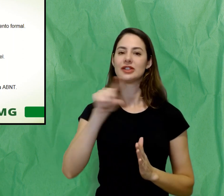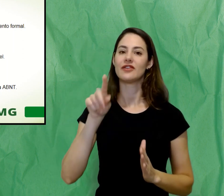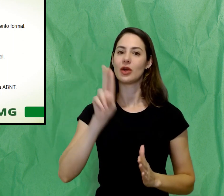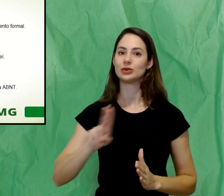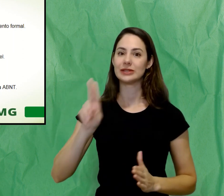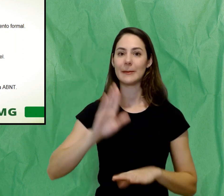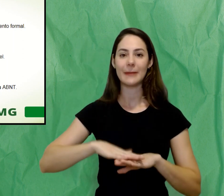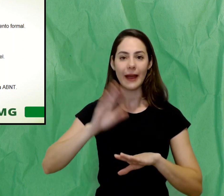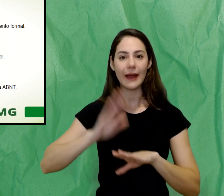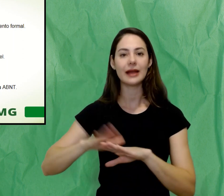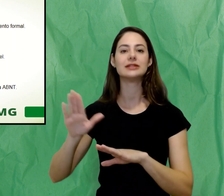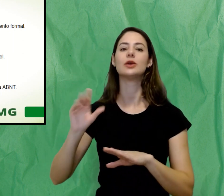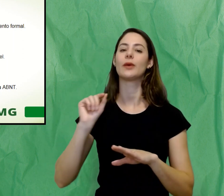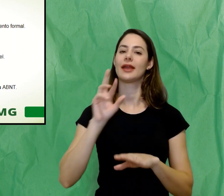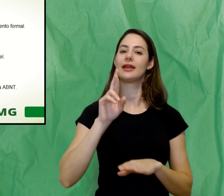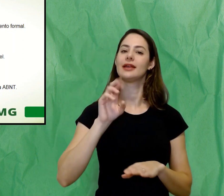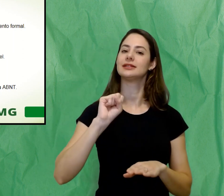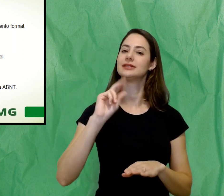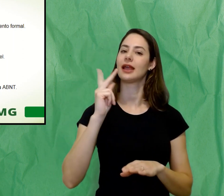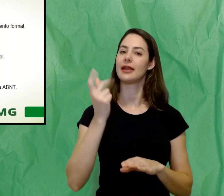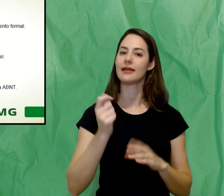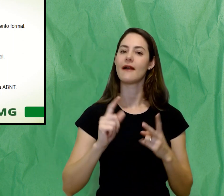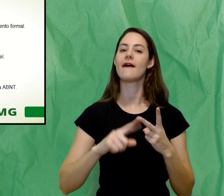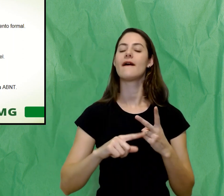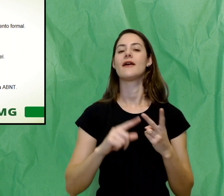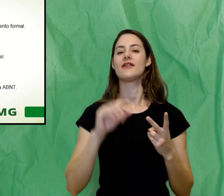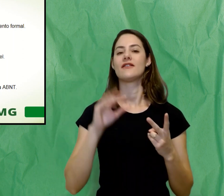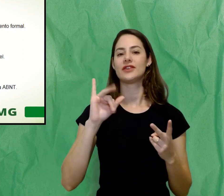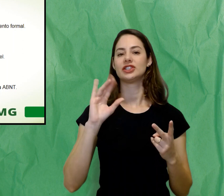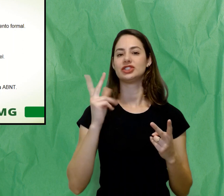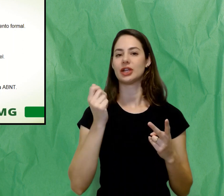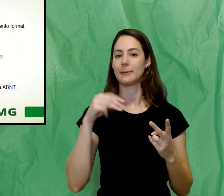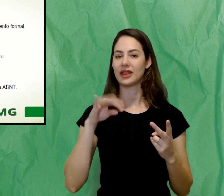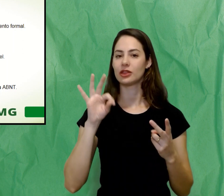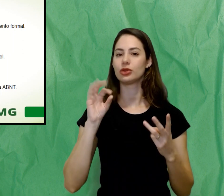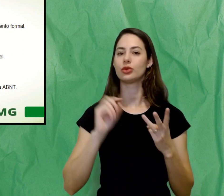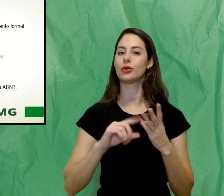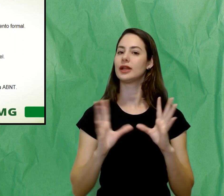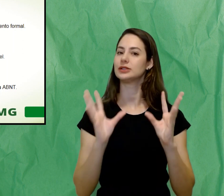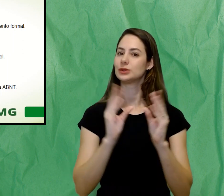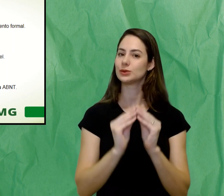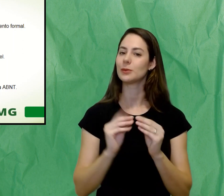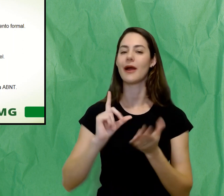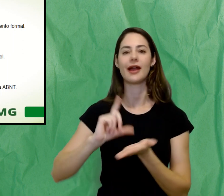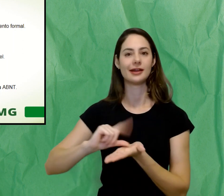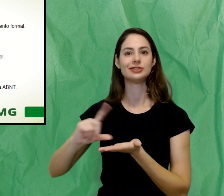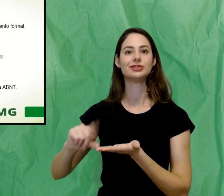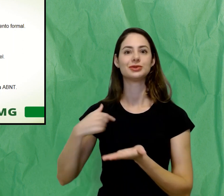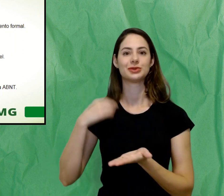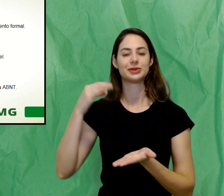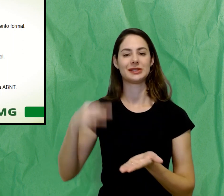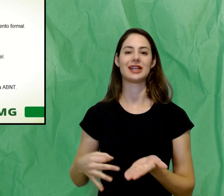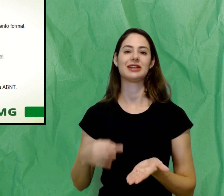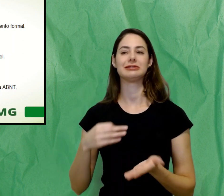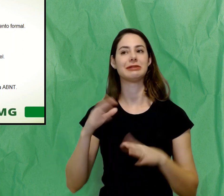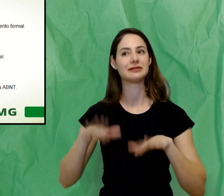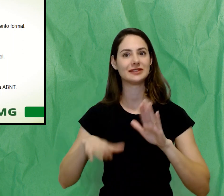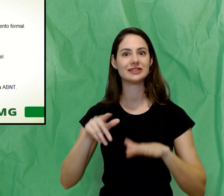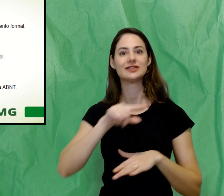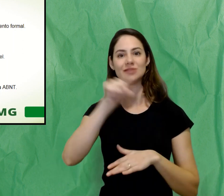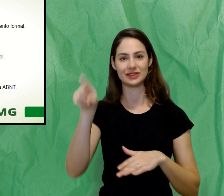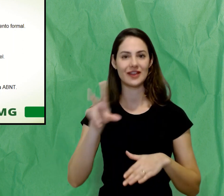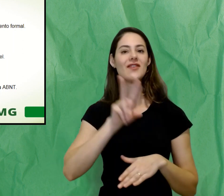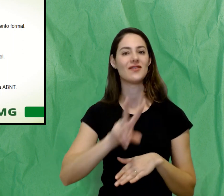utilizar com mais frequência, a resenha, o fichamento, o resumo, o artigo, que com certeza uma hora ou outra você